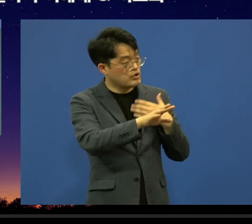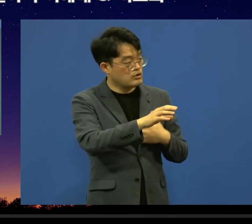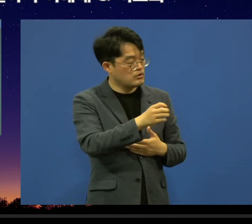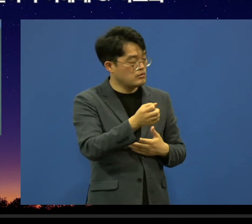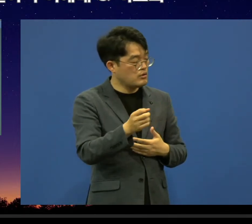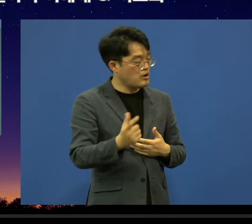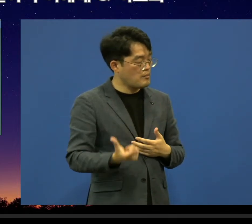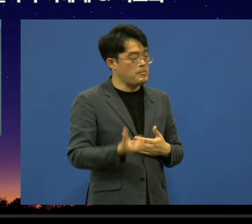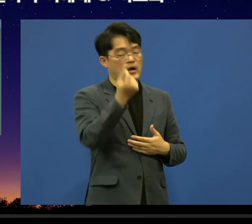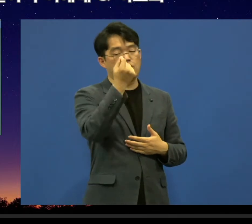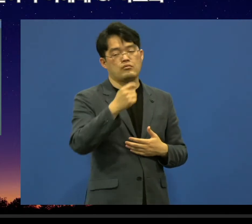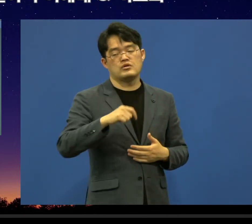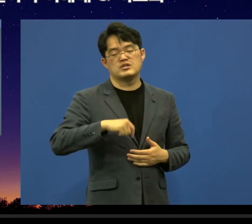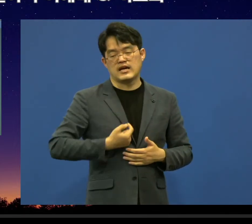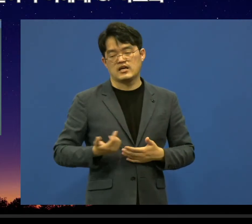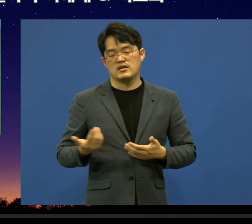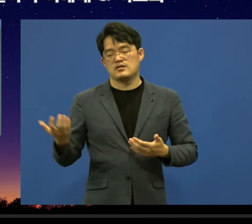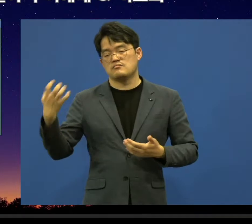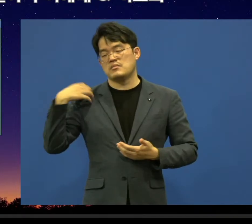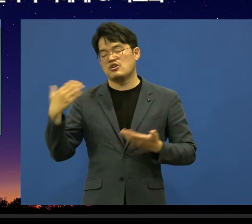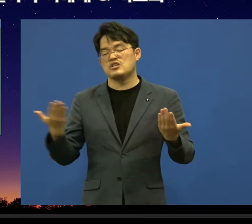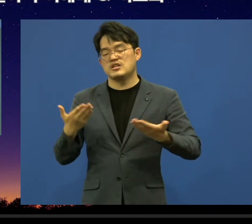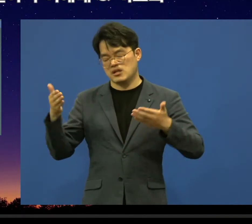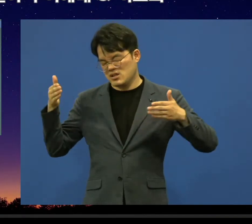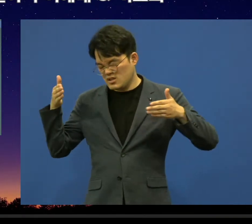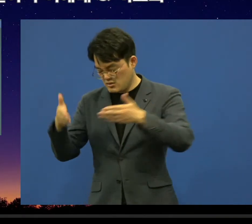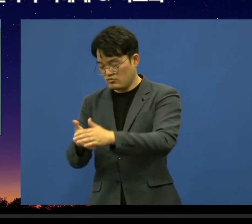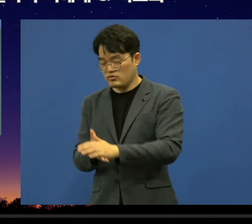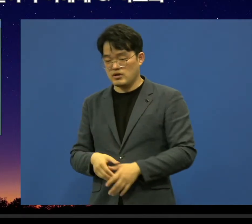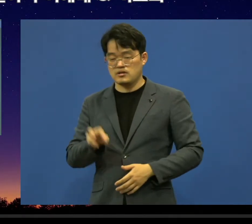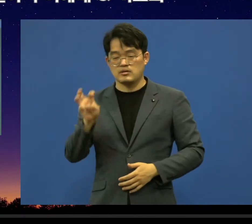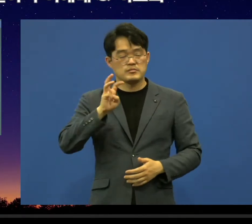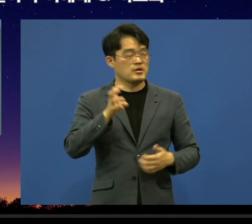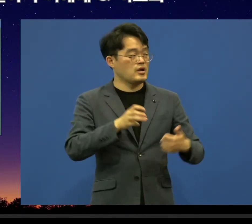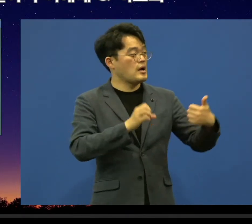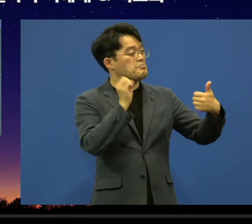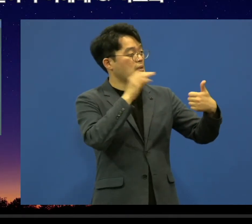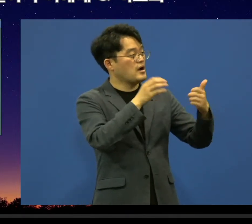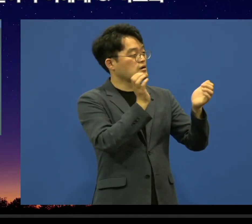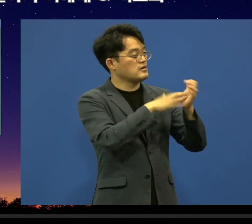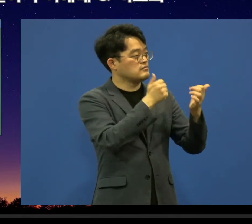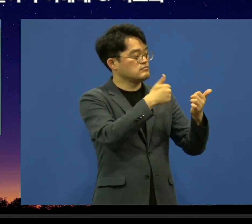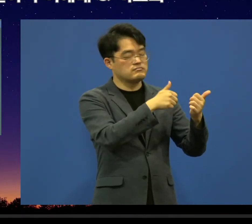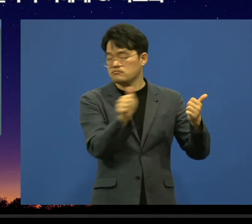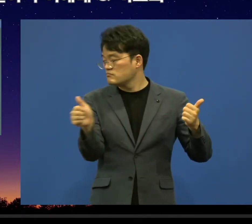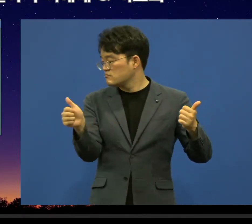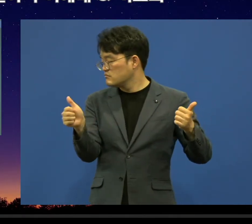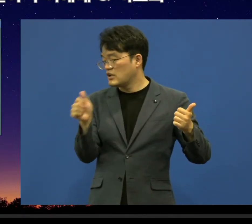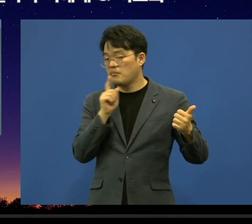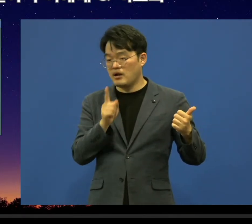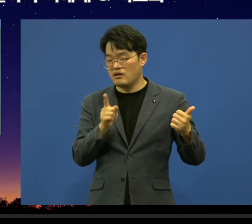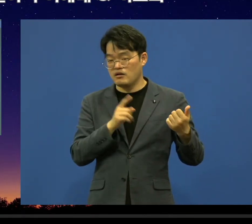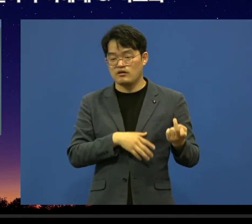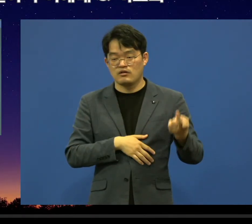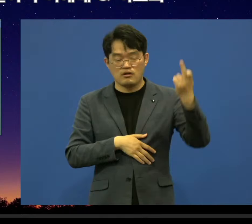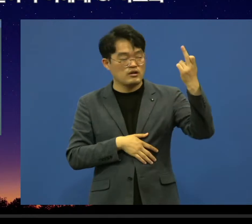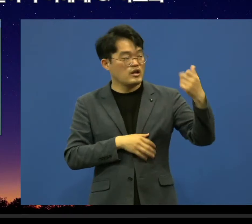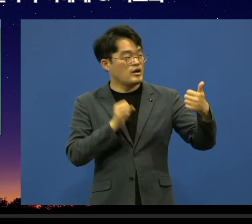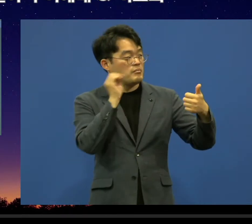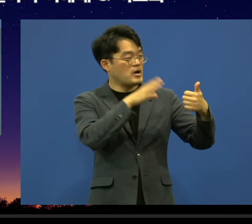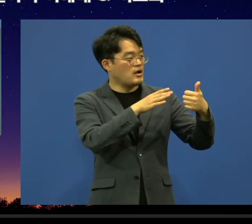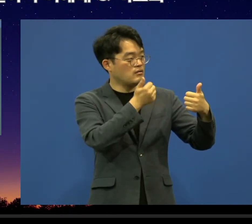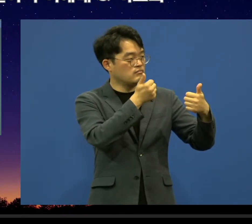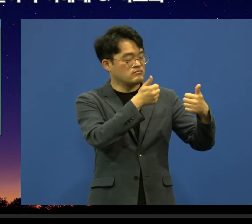돌아서서 사명에 집중합니다. 30절에 보면 돌아서서 아주 멋진 말이에요.